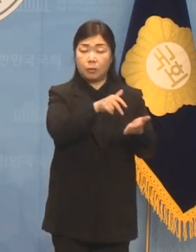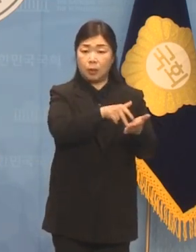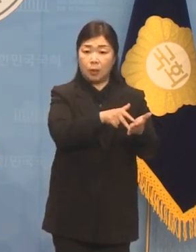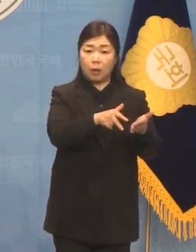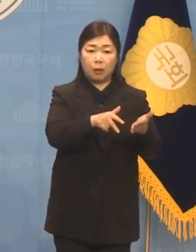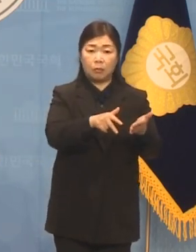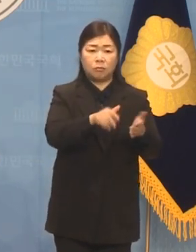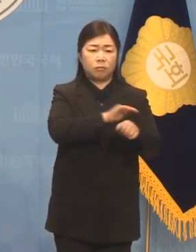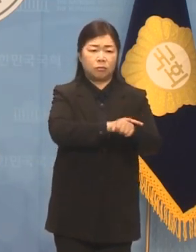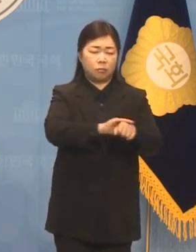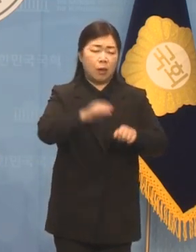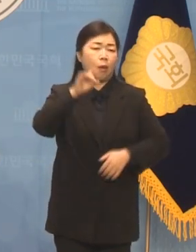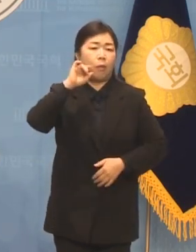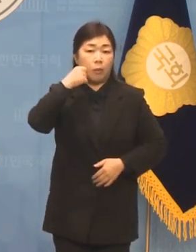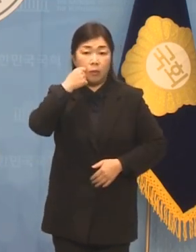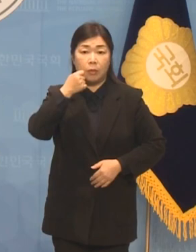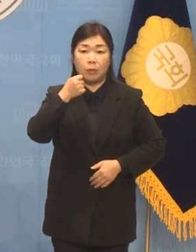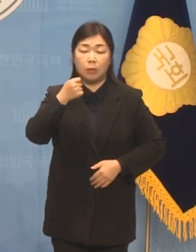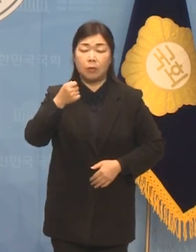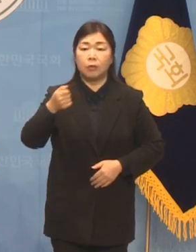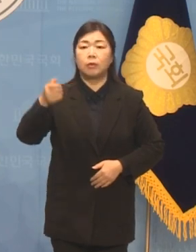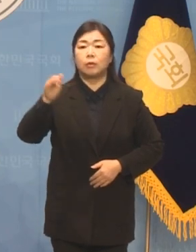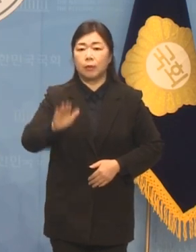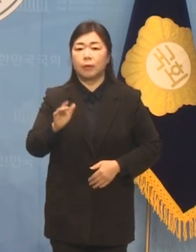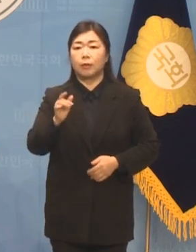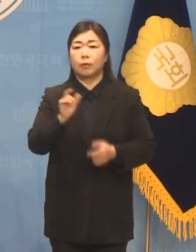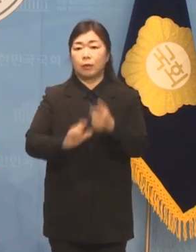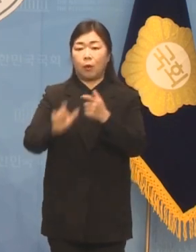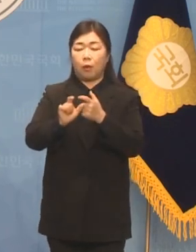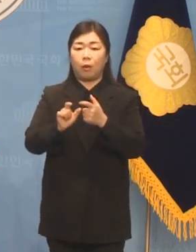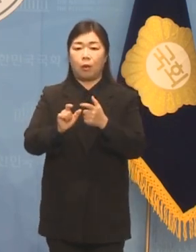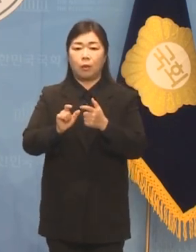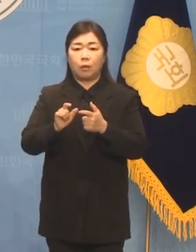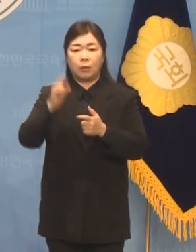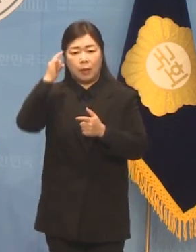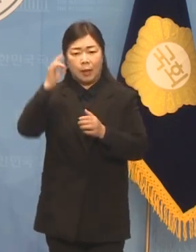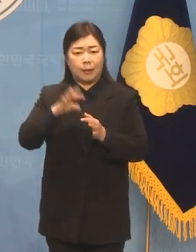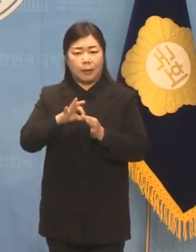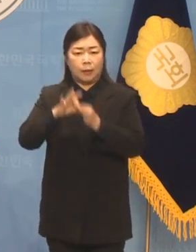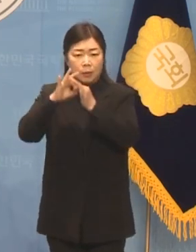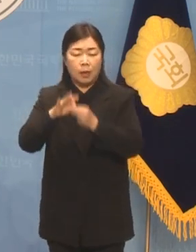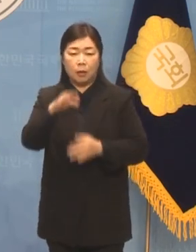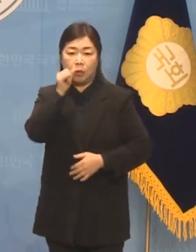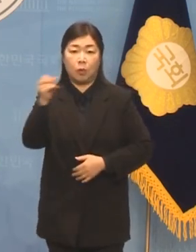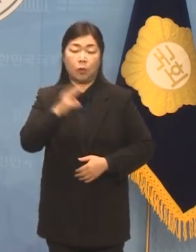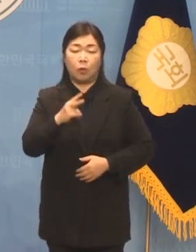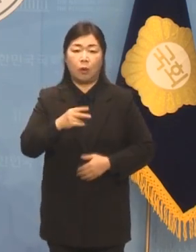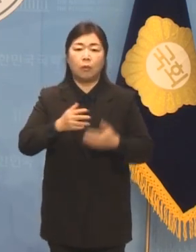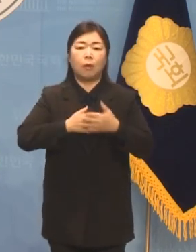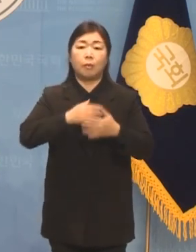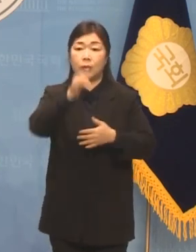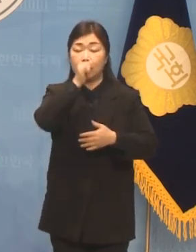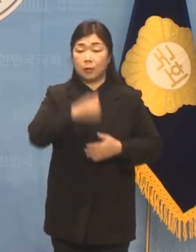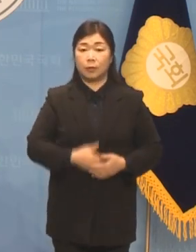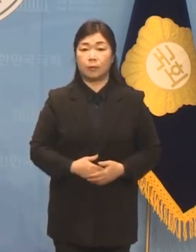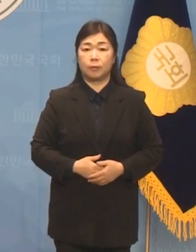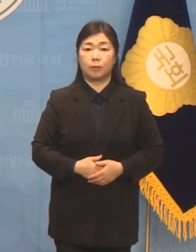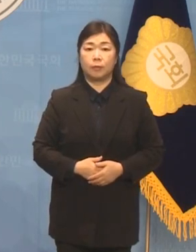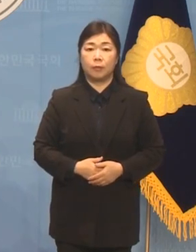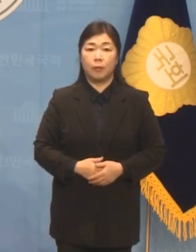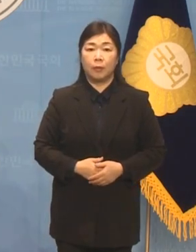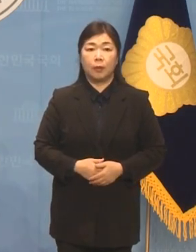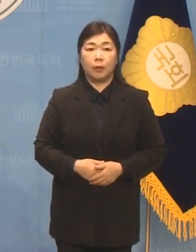상황이어서 더욱더 긴장감과 떨림이 있는 순간입니다. 비록 짧은 기간이지만